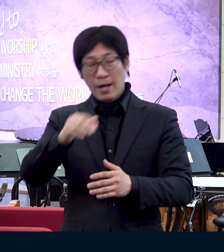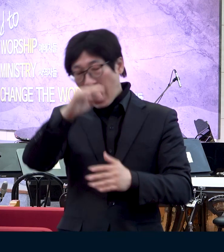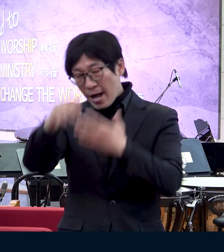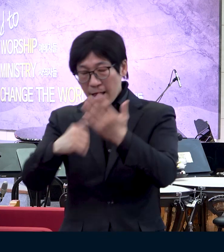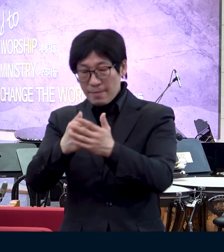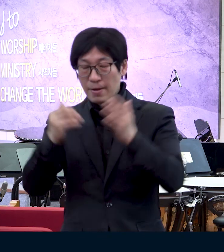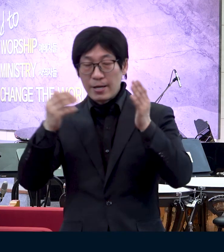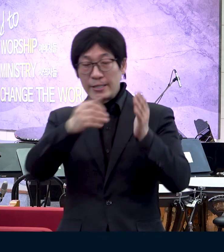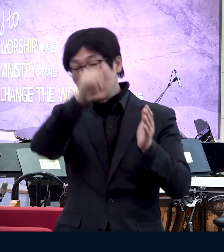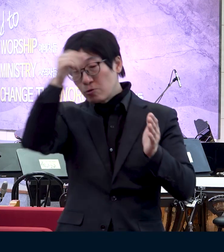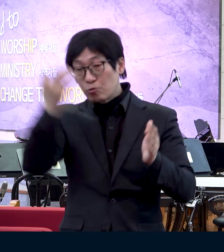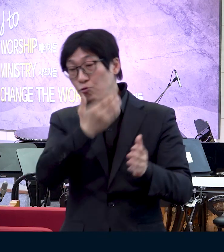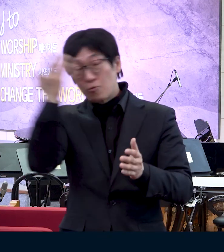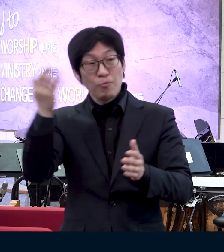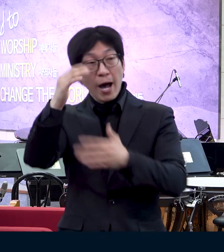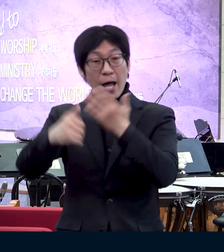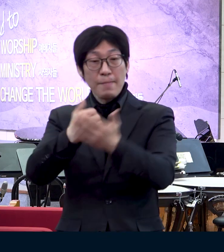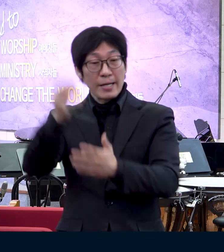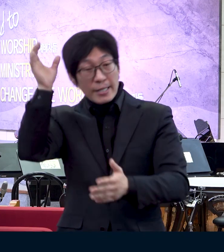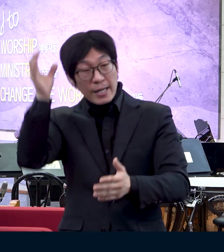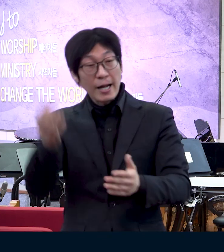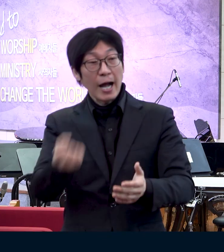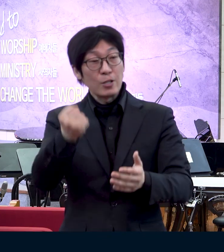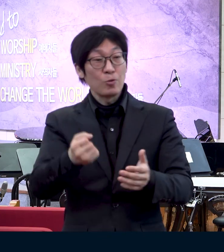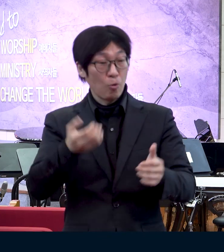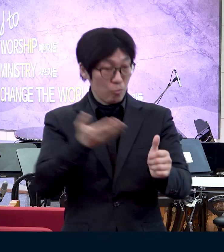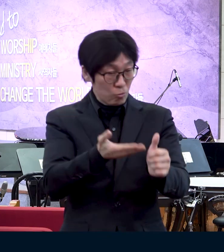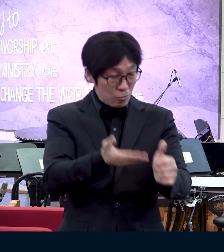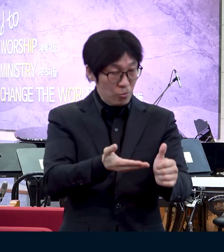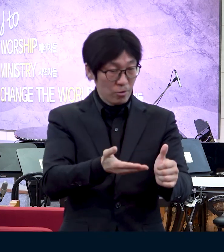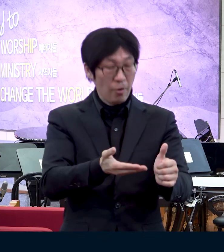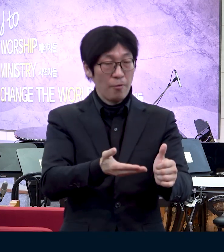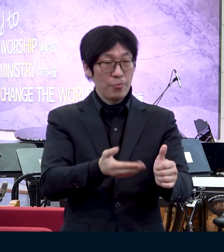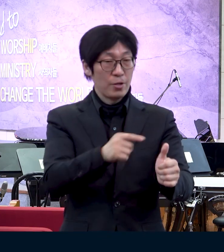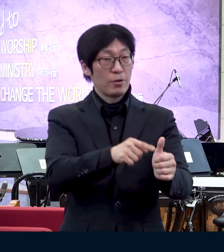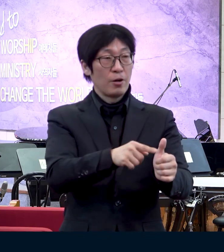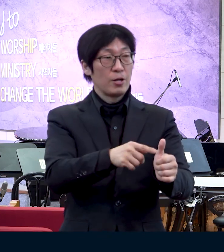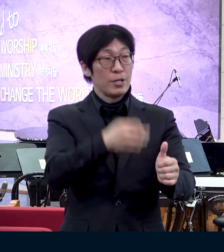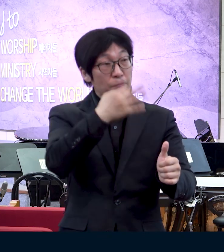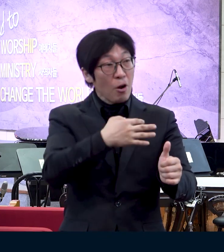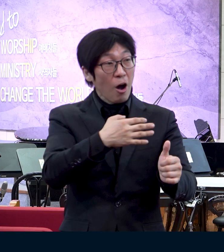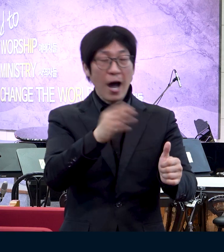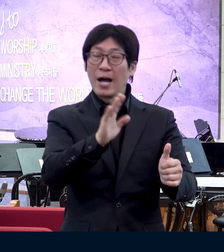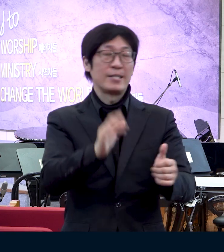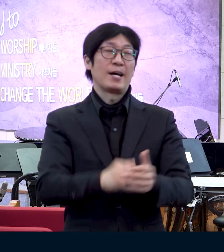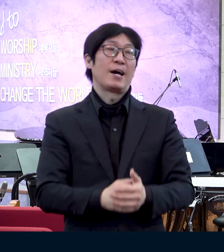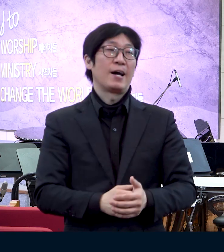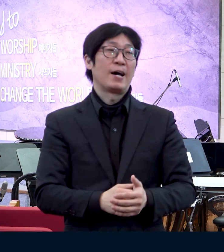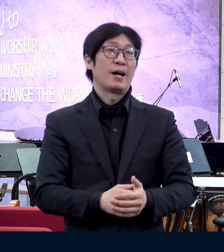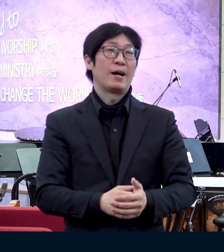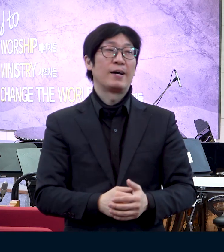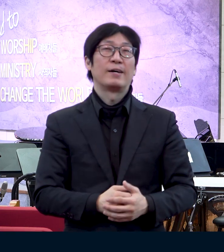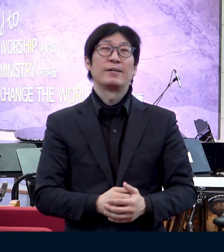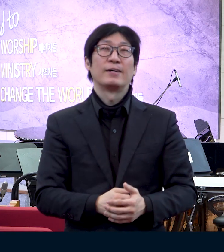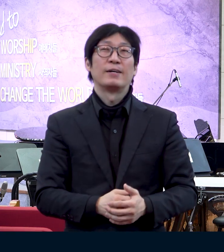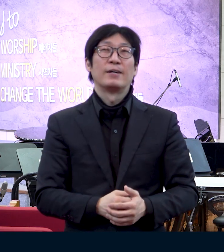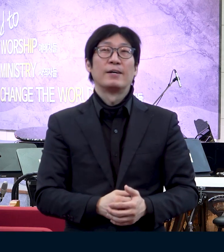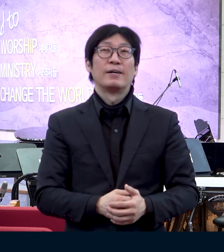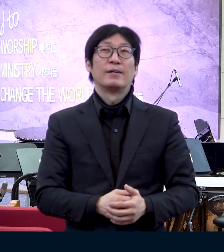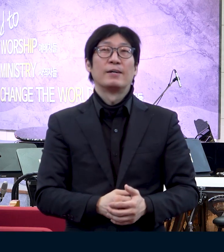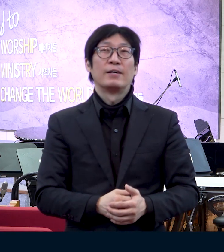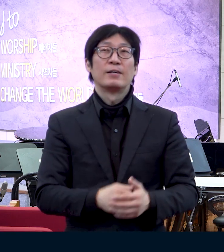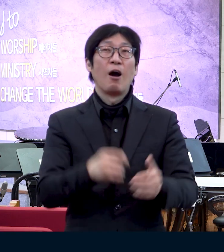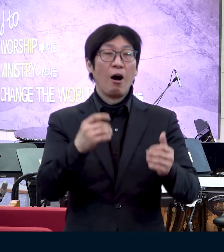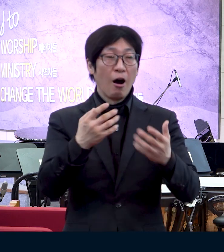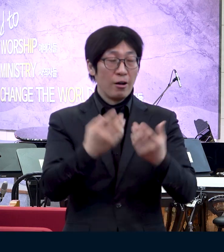거예요. 하나님의 기대로 나가는 거예요. 그거는요, 절대로 그를 힘들게 하지 않습니다. 다만 그것은